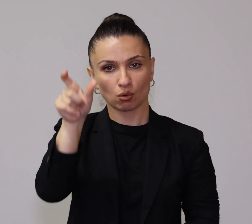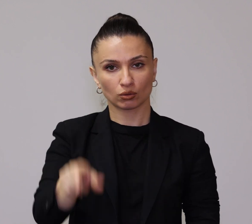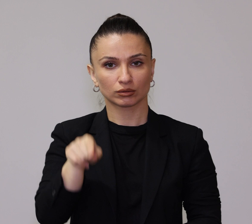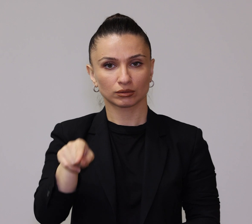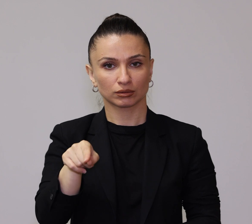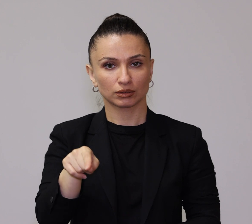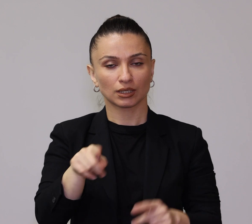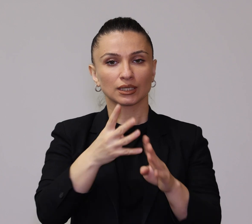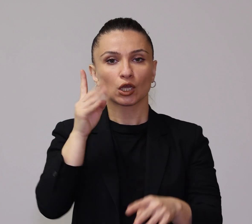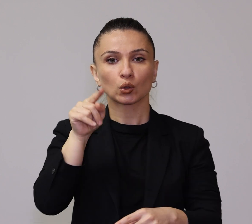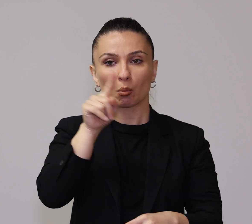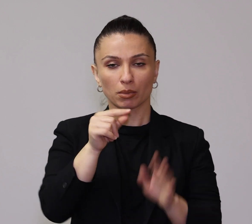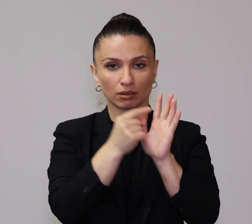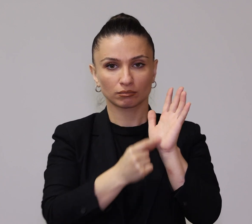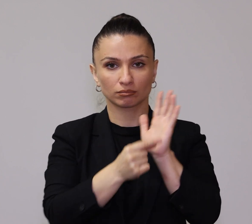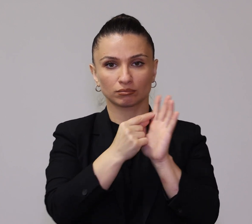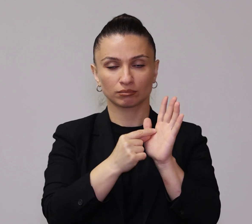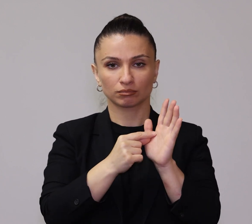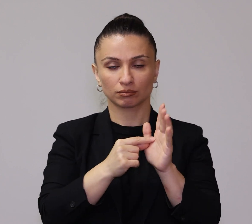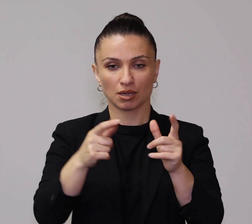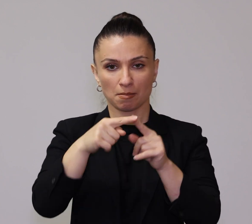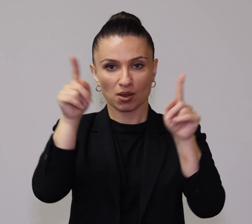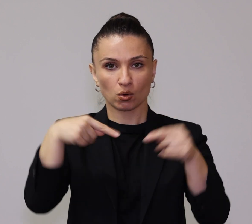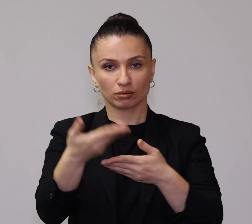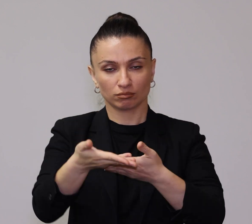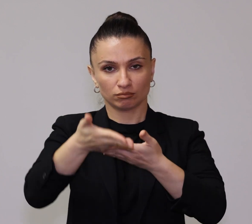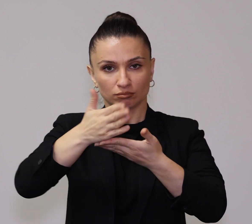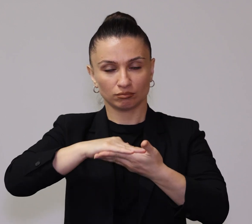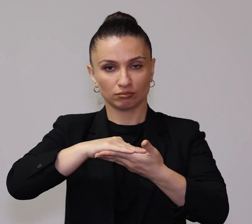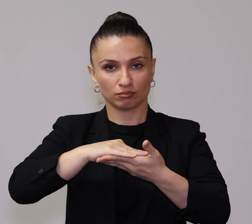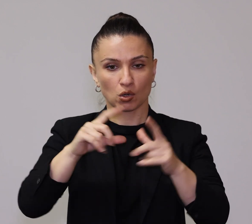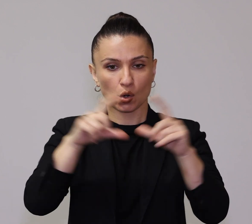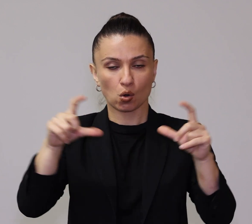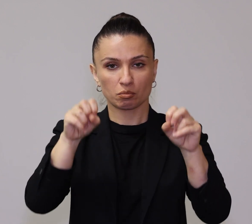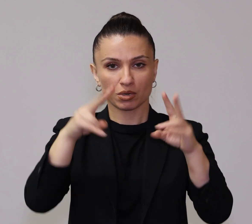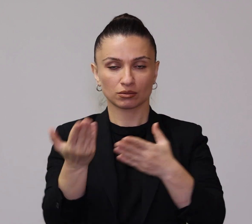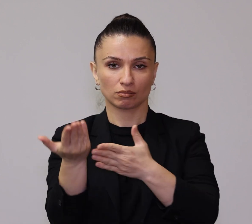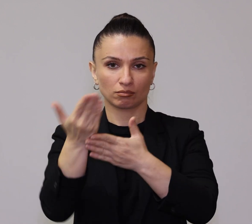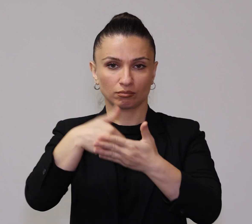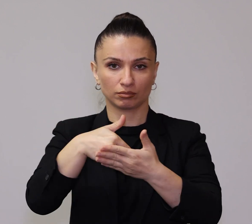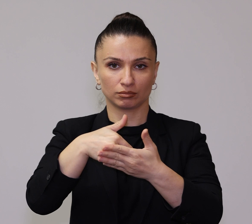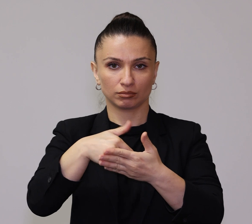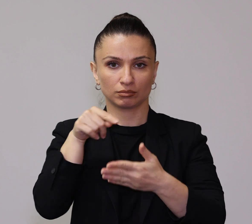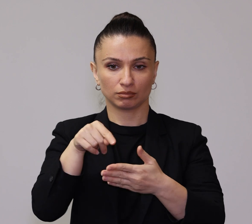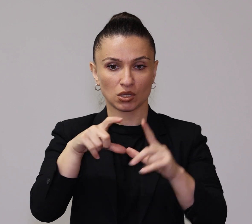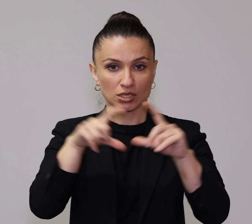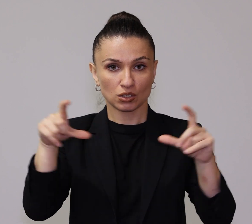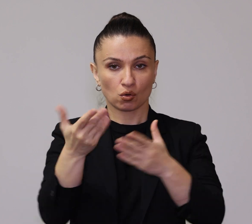სუბიექტის რიგითი ნომერი. გადაკეცეთ საარჩევნო ბიულეტენები და მოათავსეთ სპეციალურ კონვერტში. სპეციალური